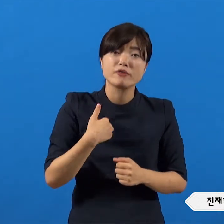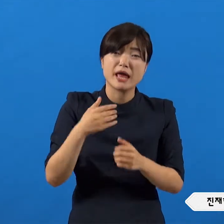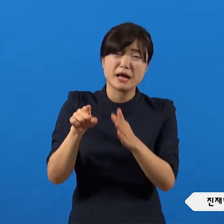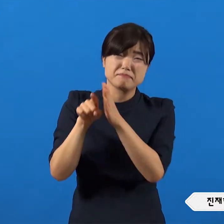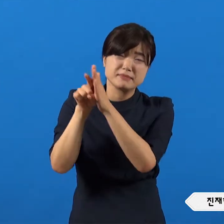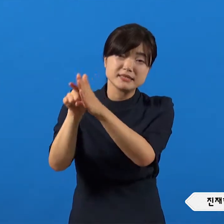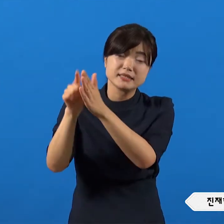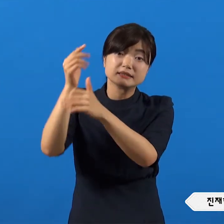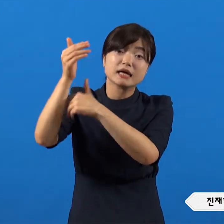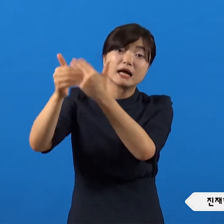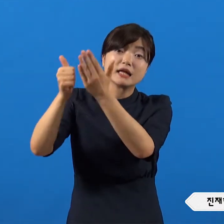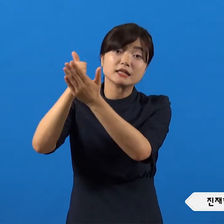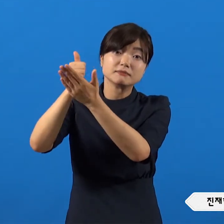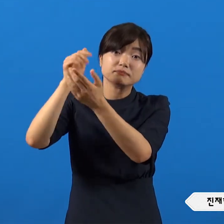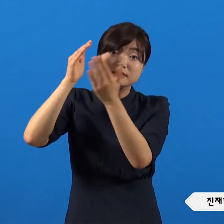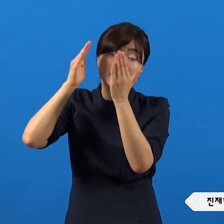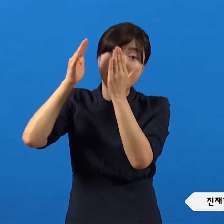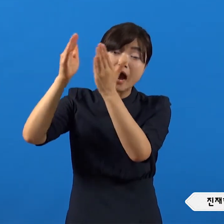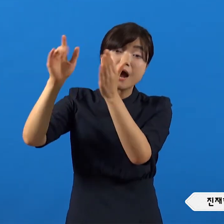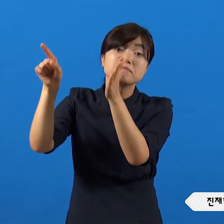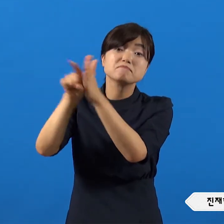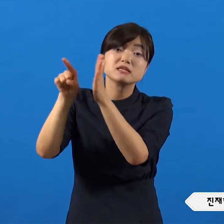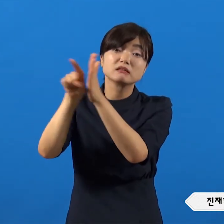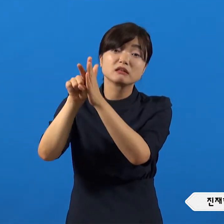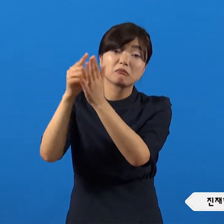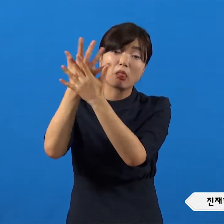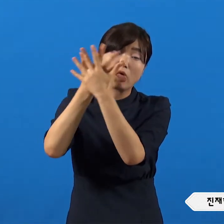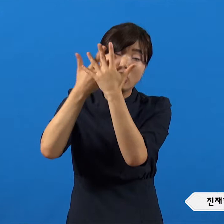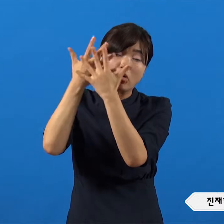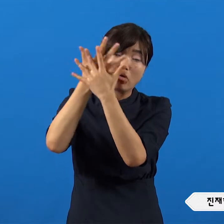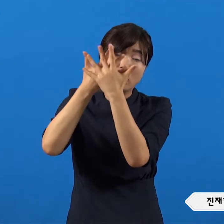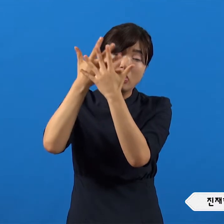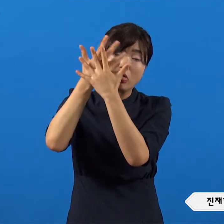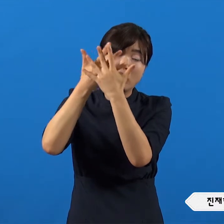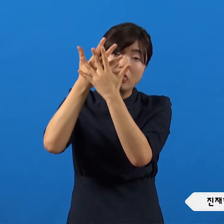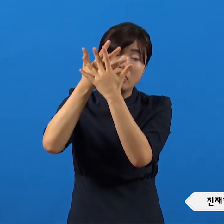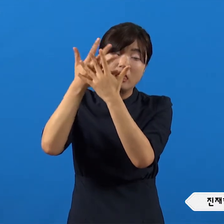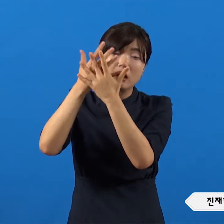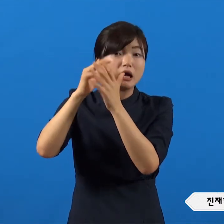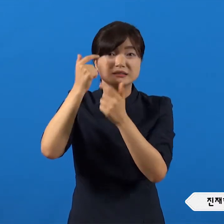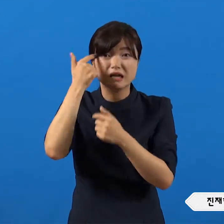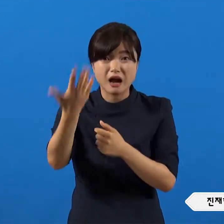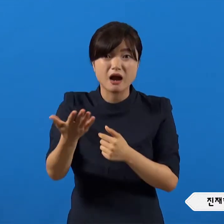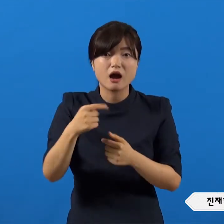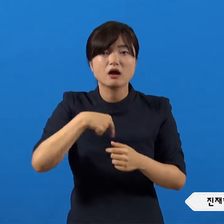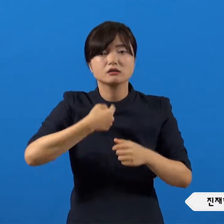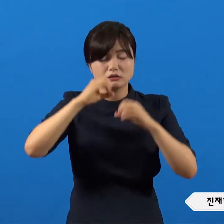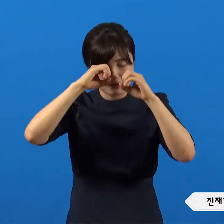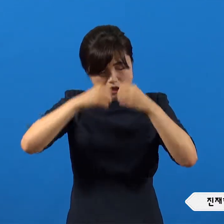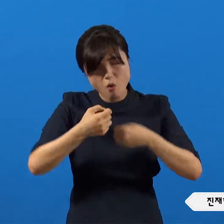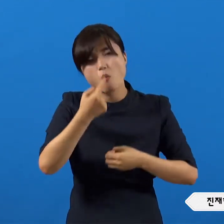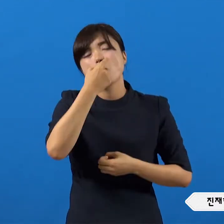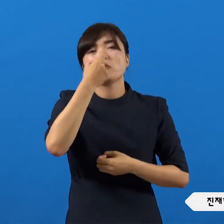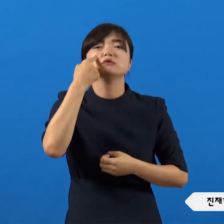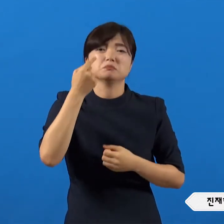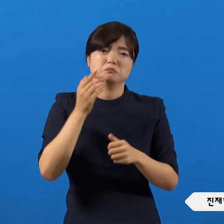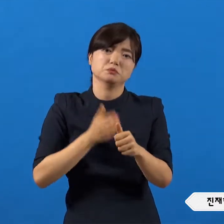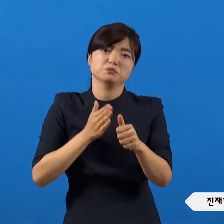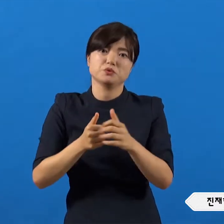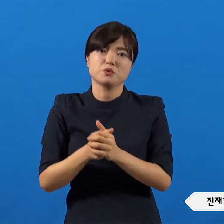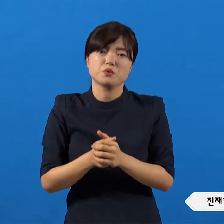되는 우리 주님을 향한 나의 믿음이 확실한가를 확인해 보십시오. 하나님에